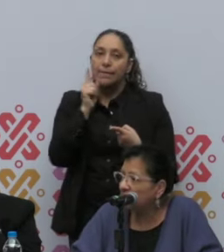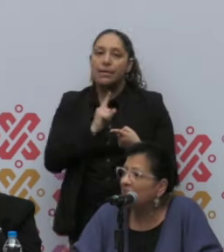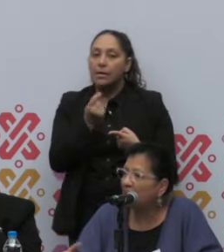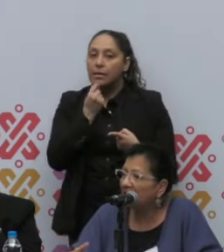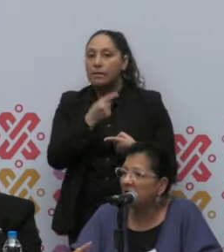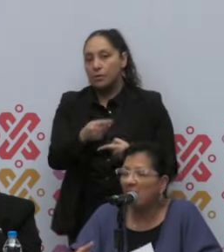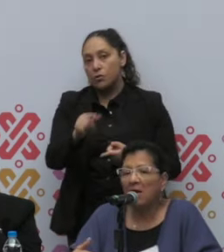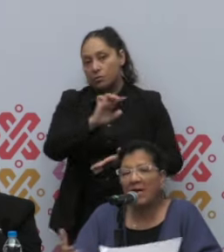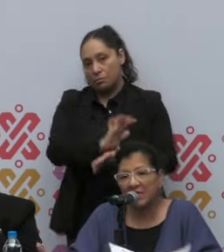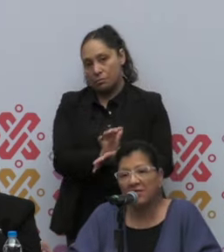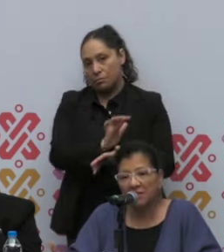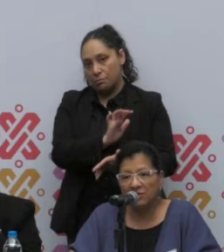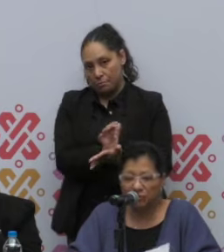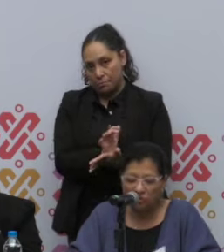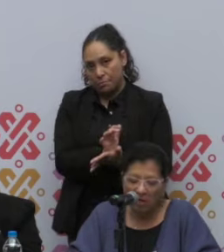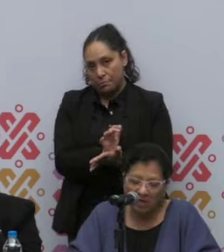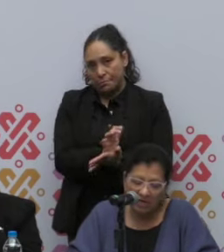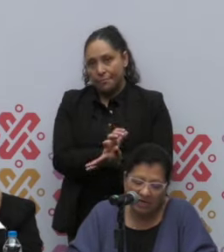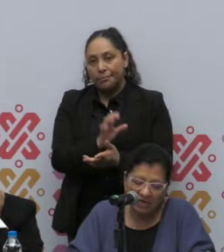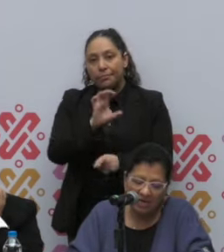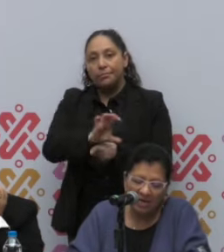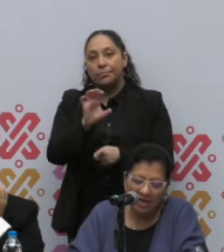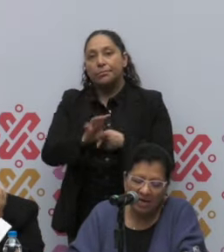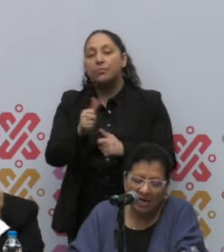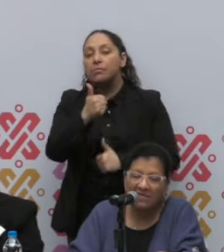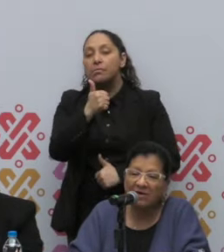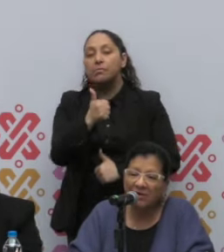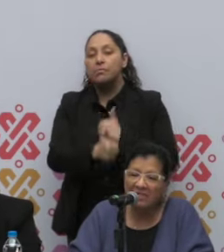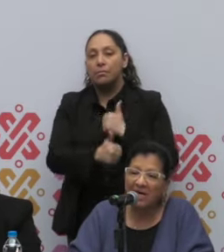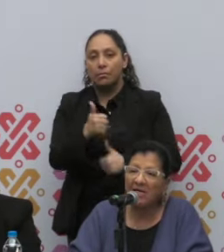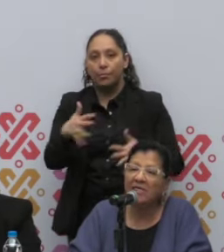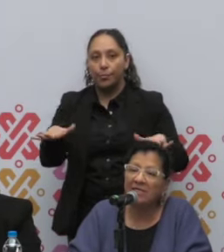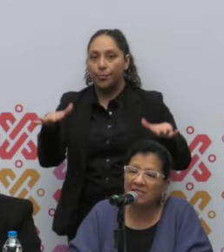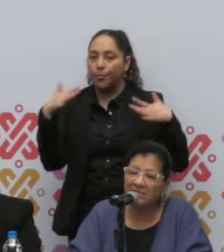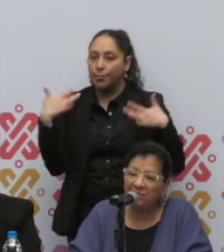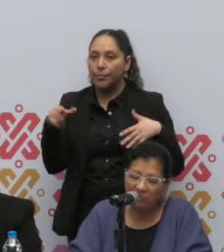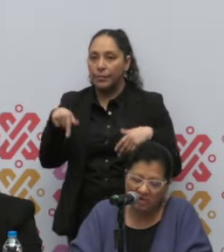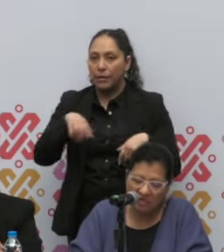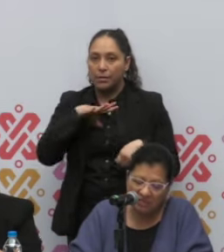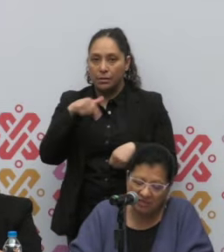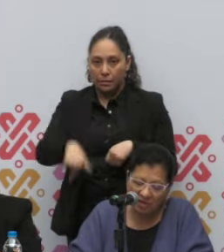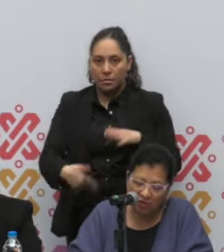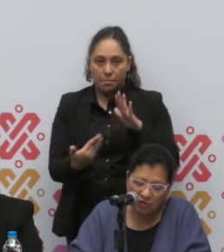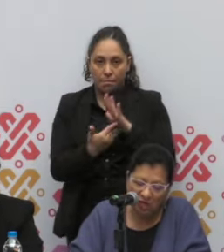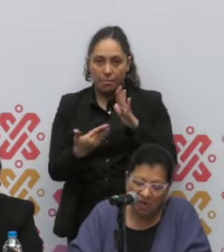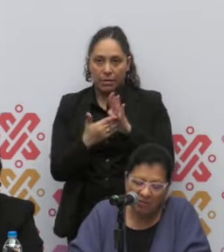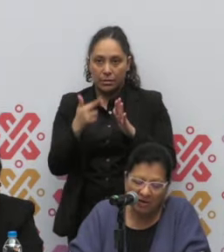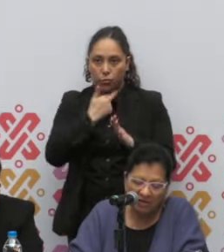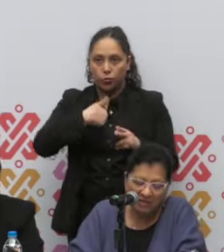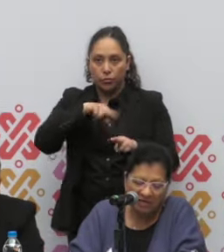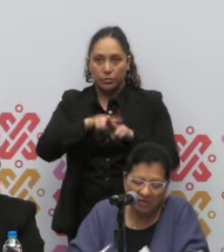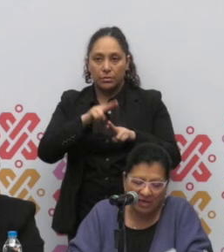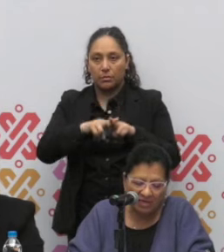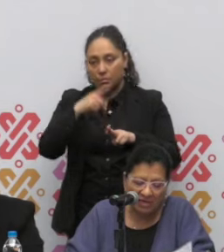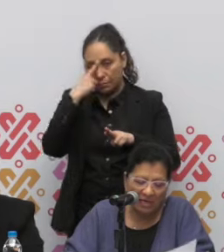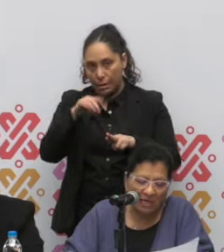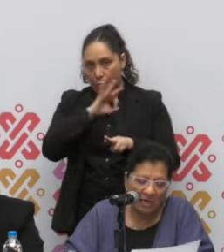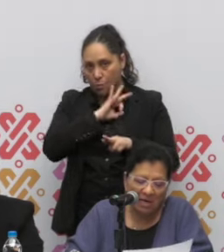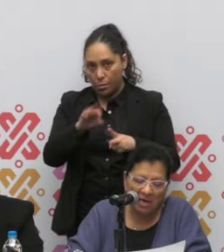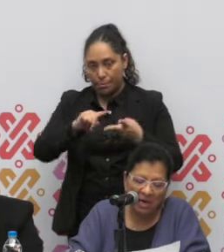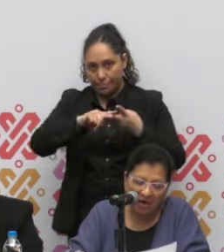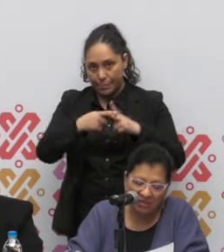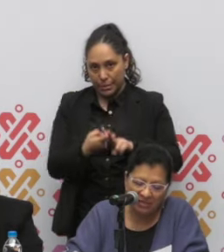Y entonces, pues, grandes retos requiere esta mesa y quienes estamos aquí sentados para